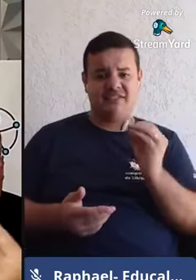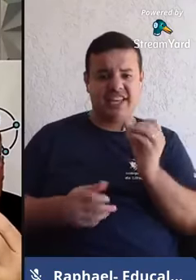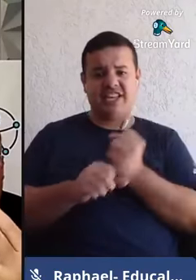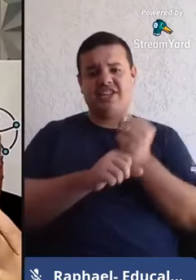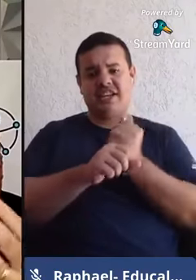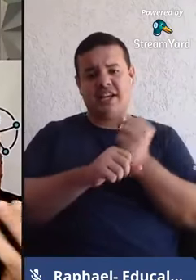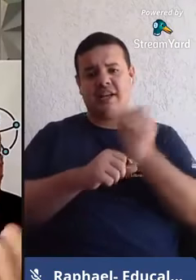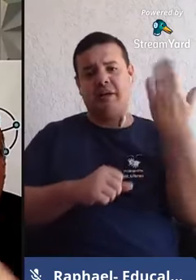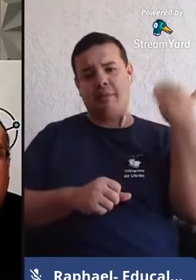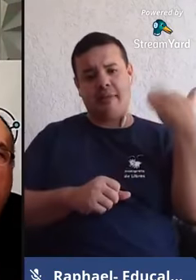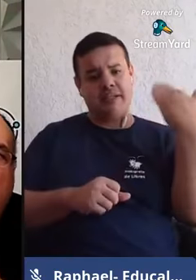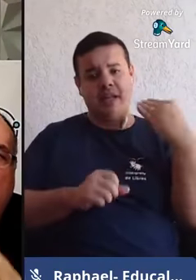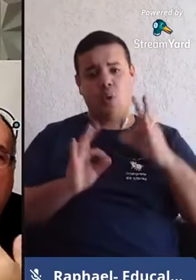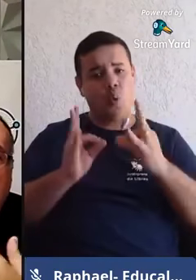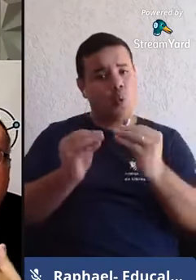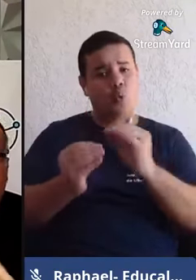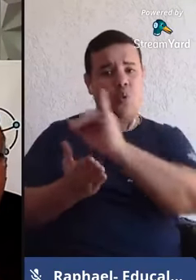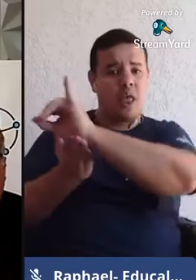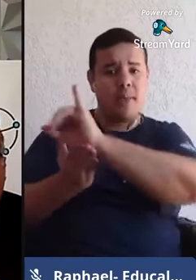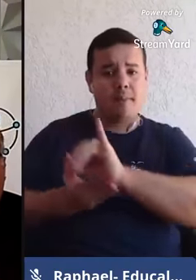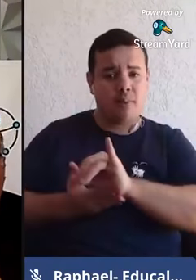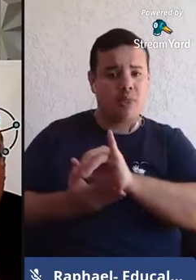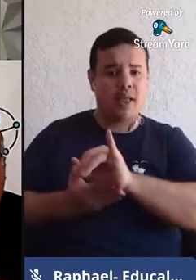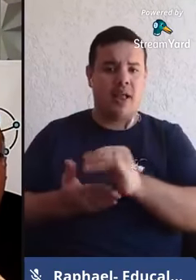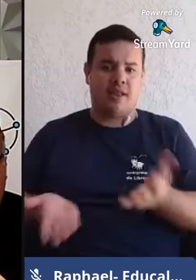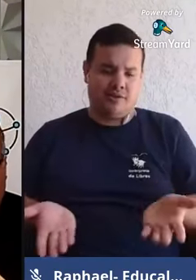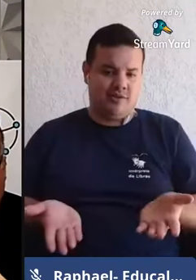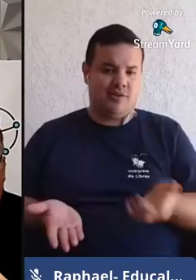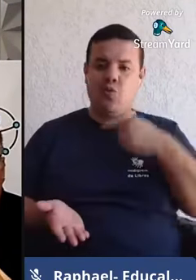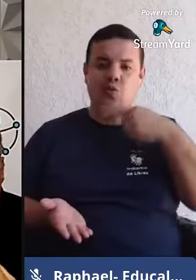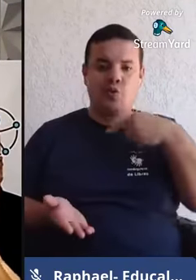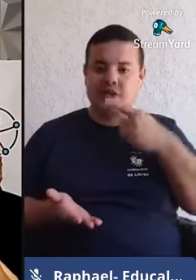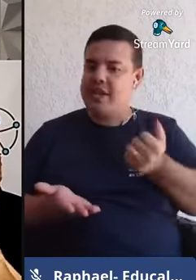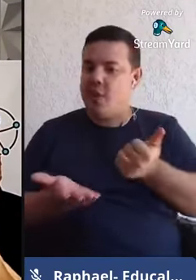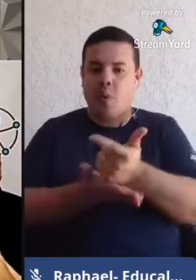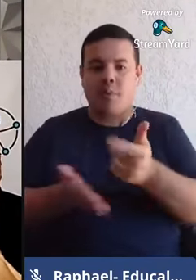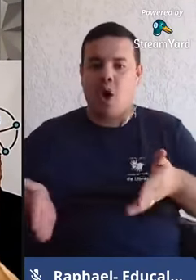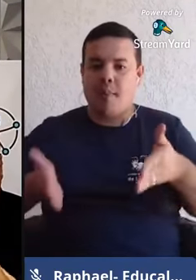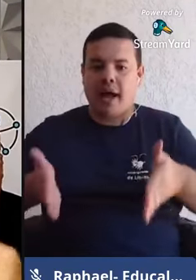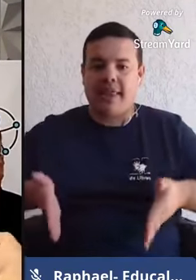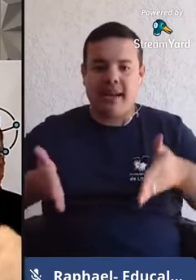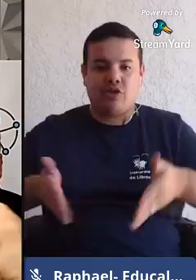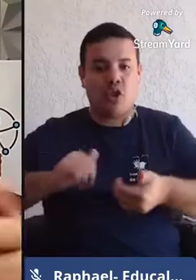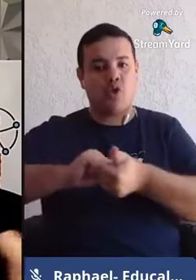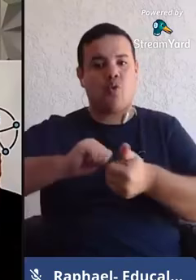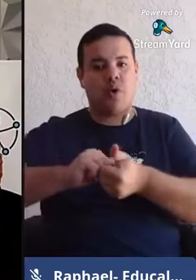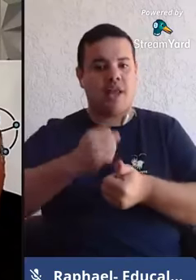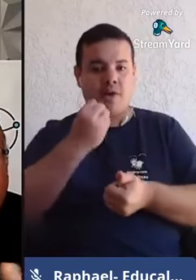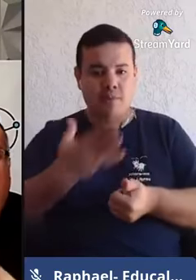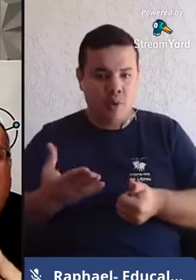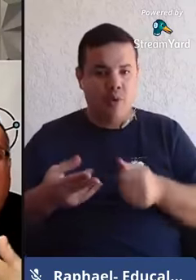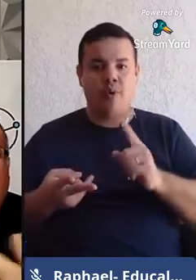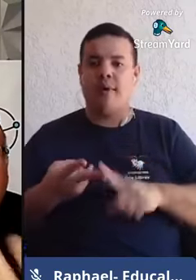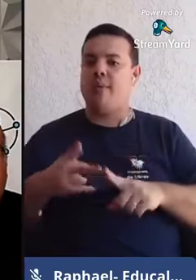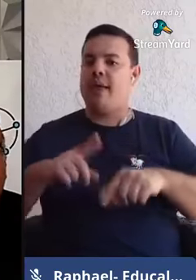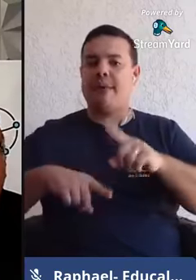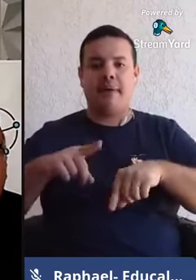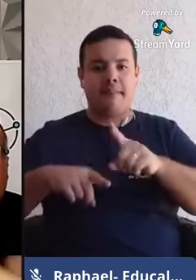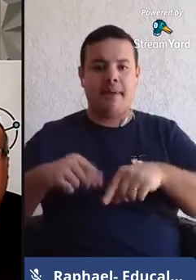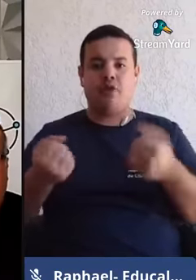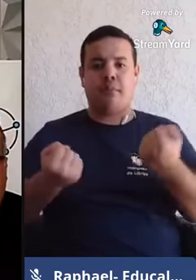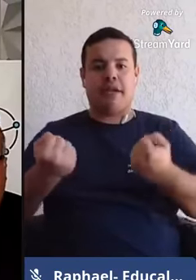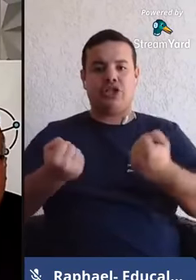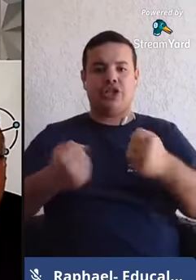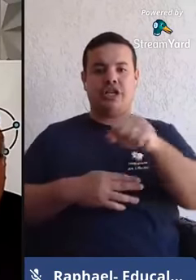cadeira de roda de qualidade, você não conseguia comprar um equipamento de qualidade aqui, seja para dirigir um carro, que não